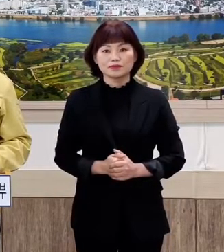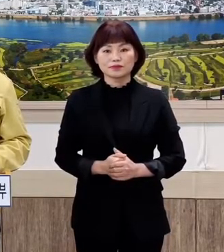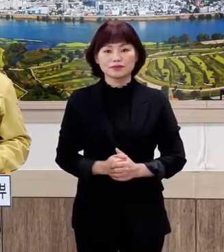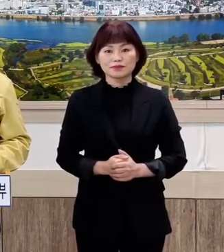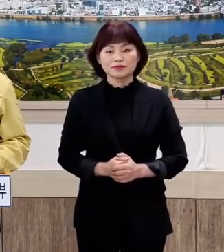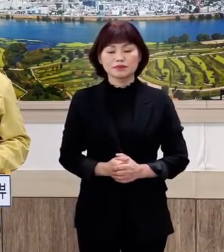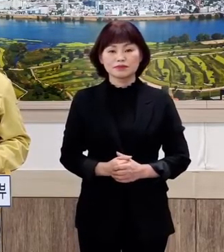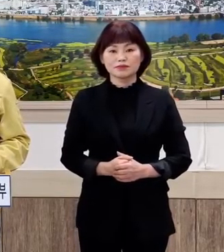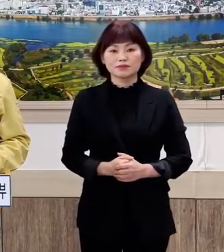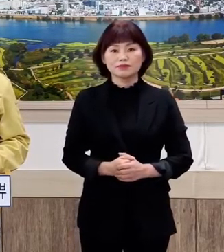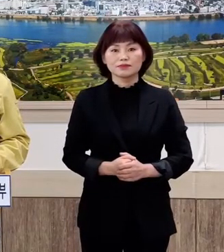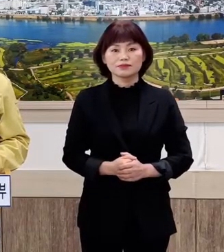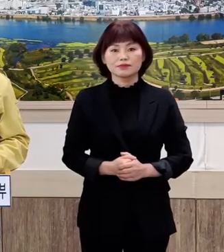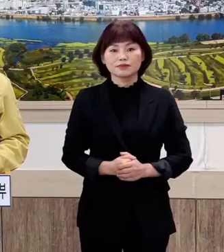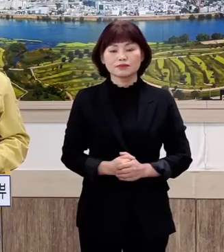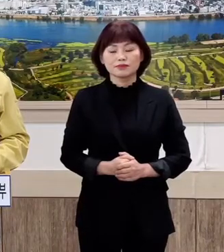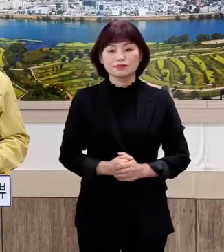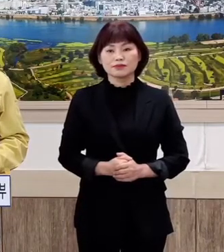자리를 마련하였습니다.